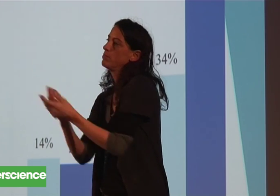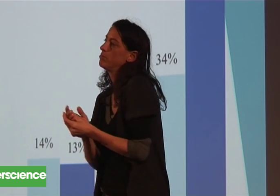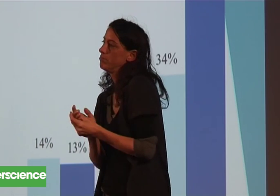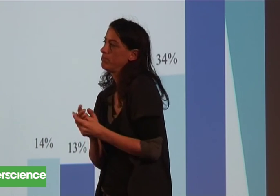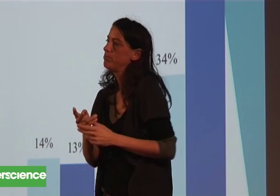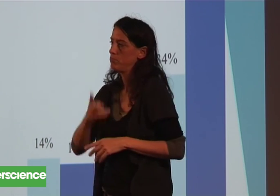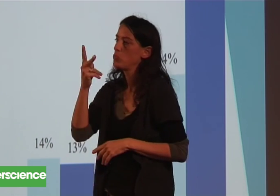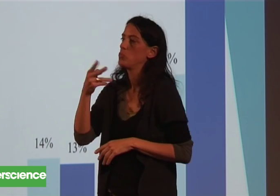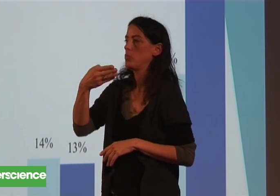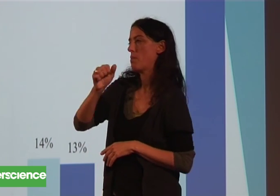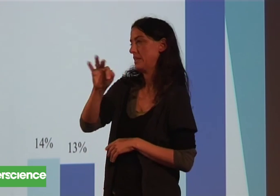Donc les hommes déclarent 6%